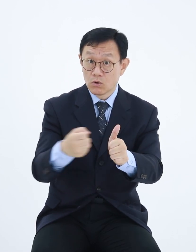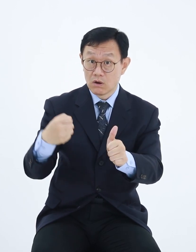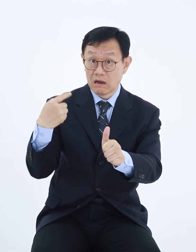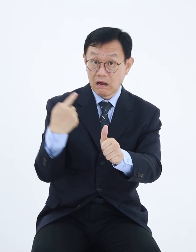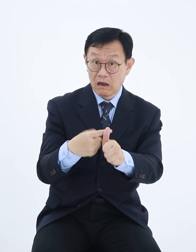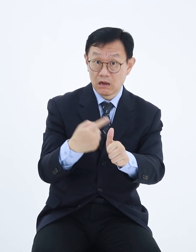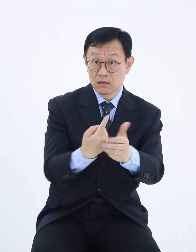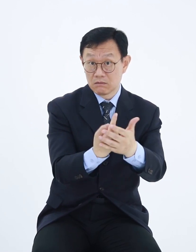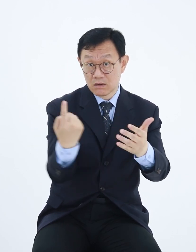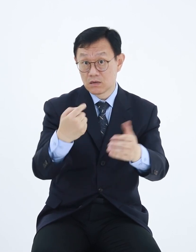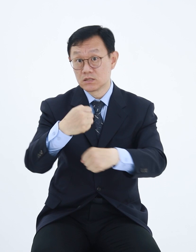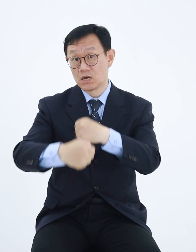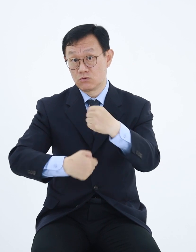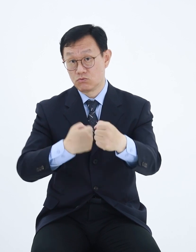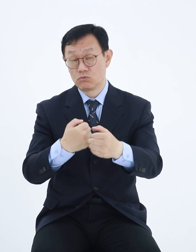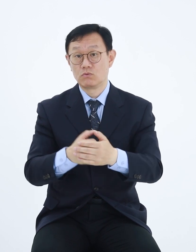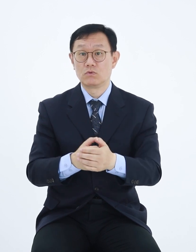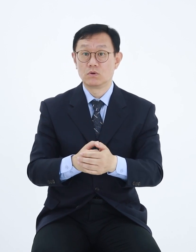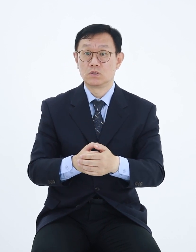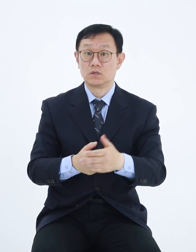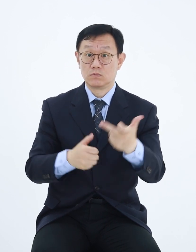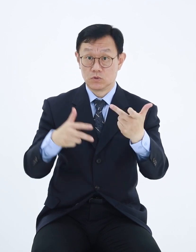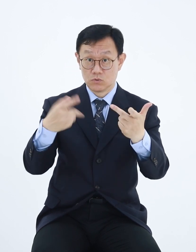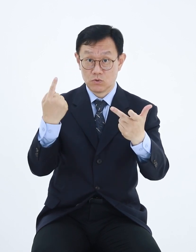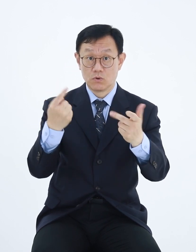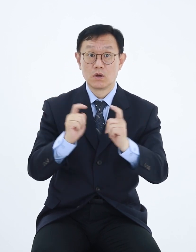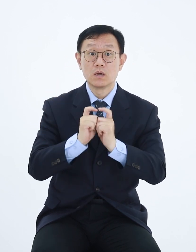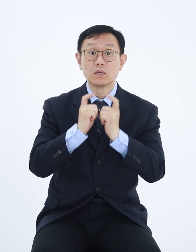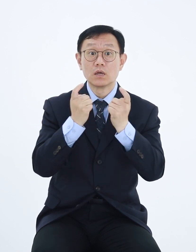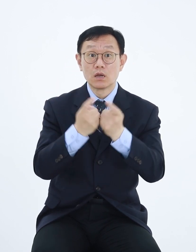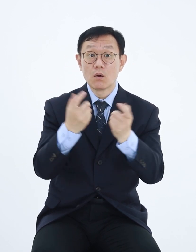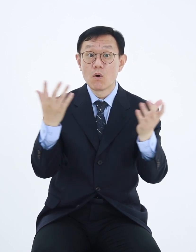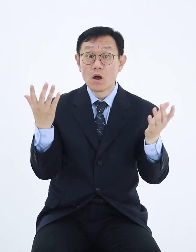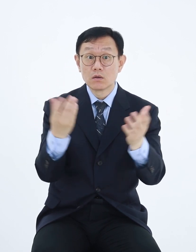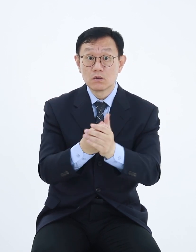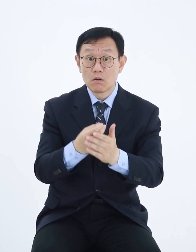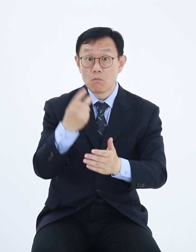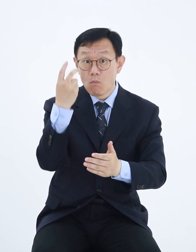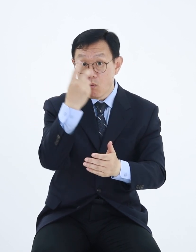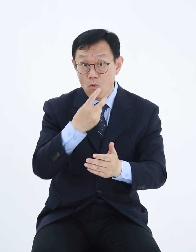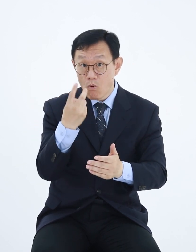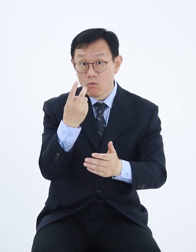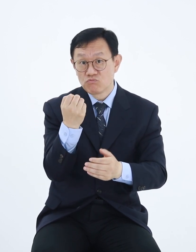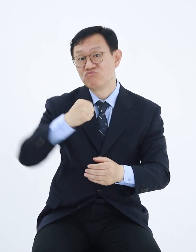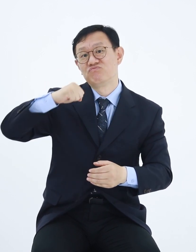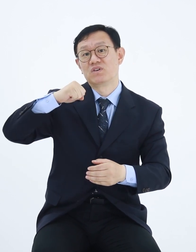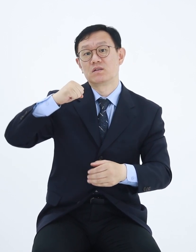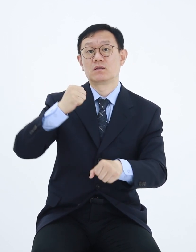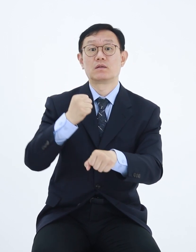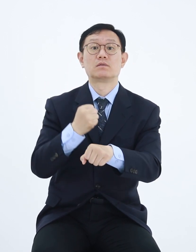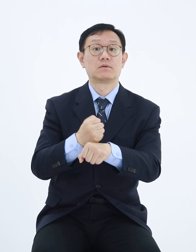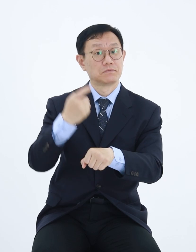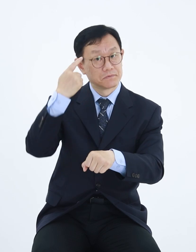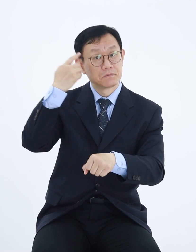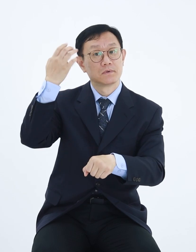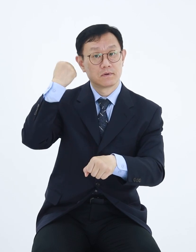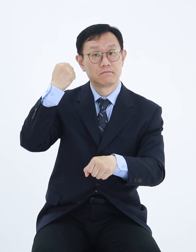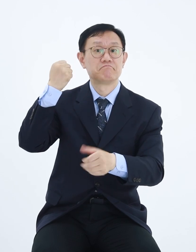폭력 및 학대로부터의 자유, 제17조 개인의 완전한 보호 등을 위반했다고